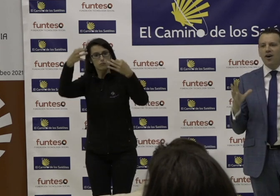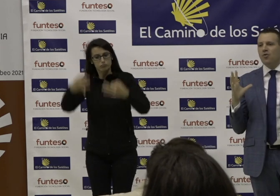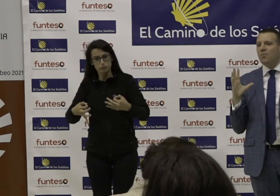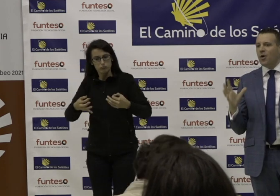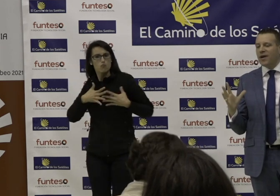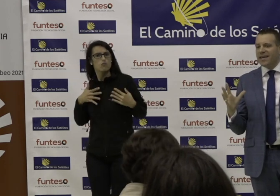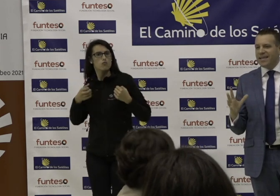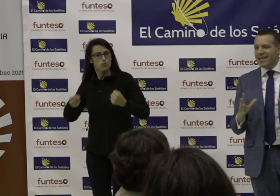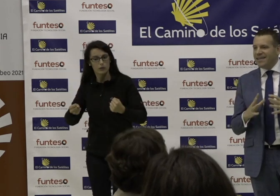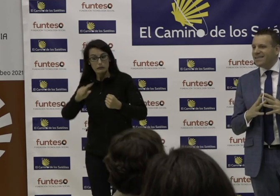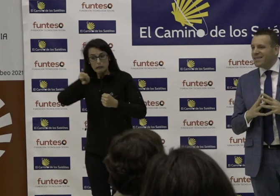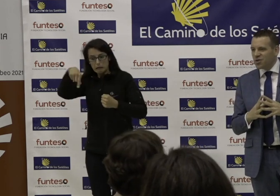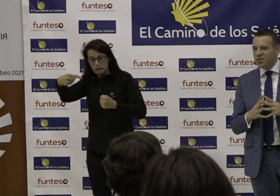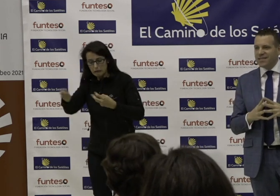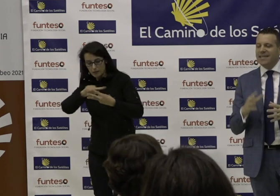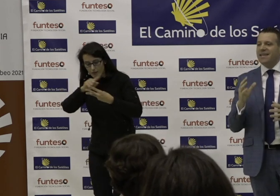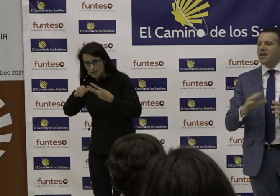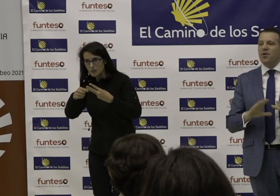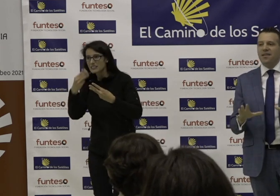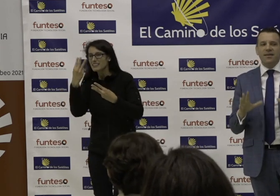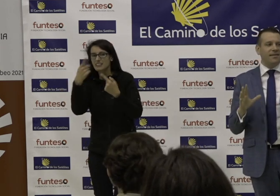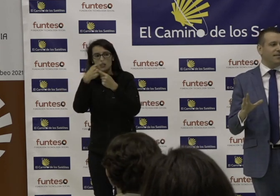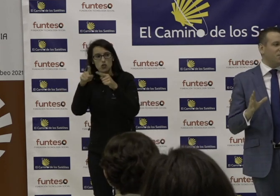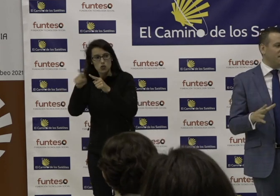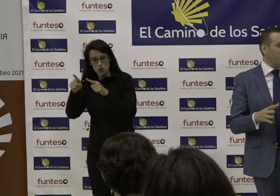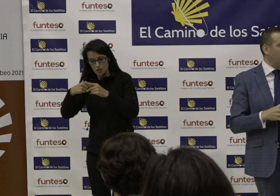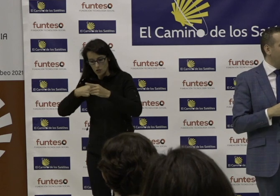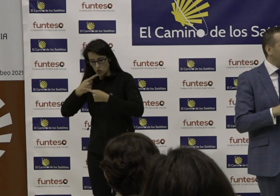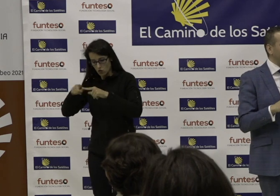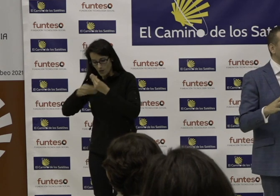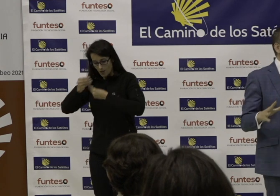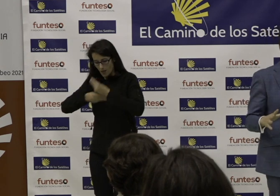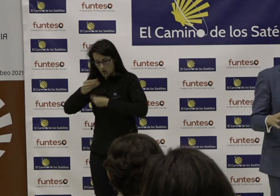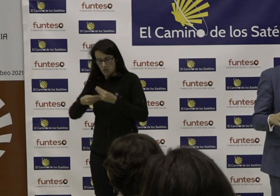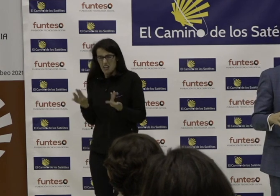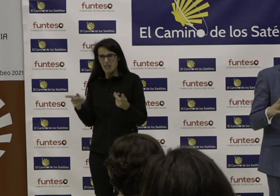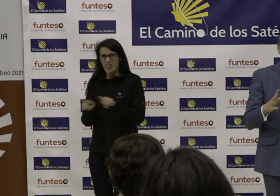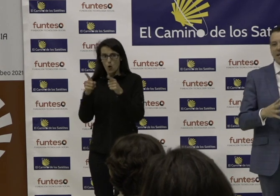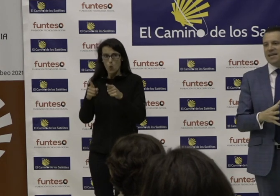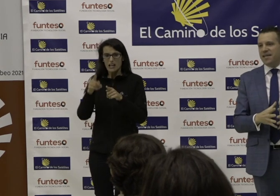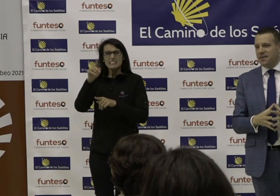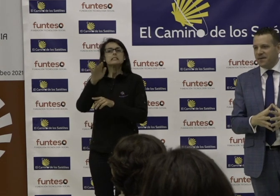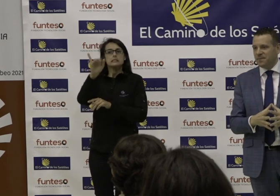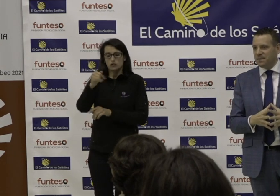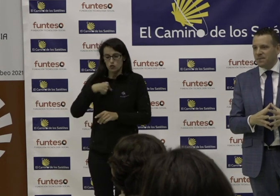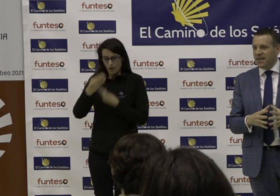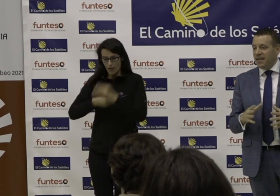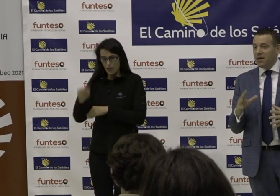continuación hago un bloque de 3 cosas que ese día voy a hacer sí o sí. Pase lo que pase, las voy a